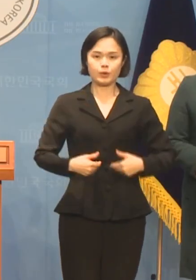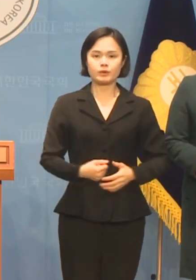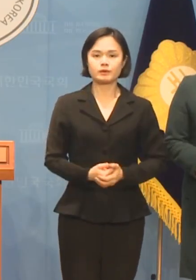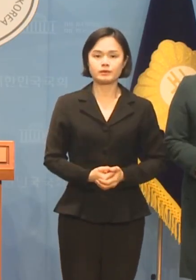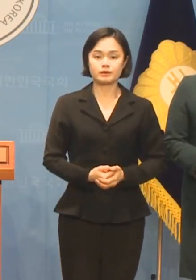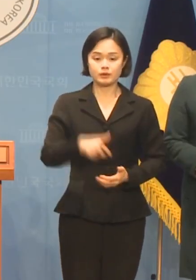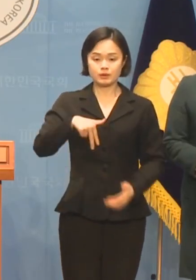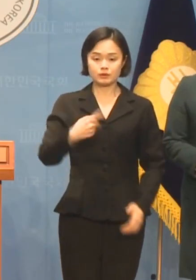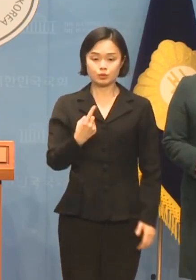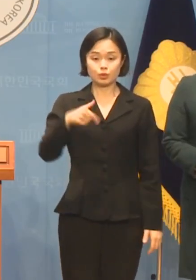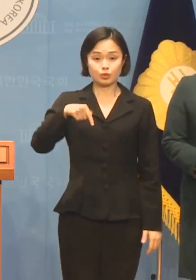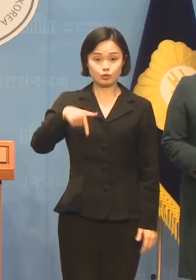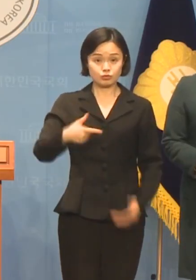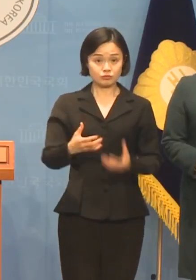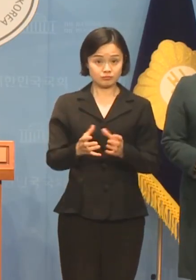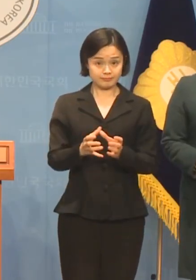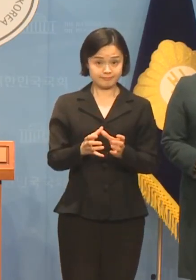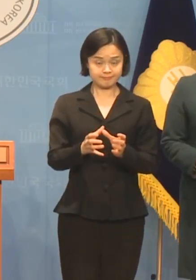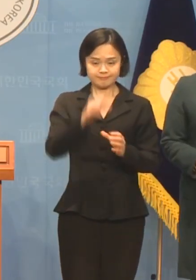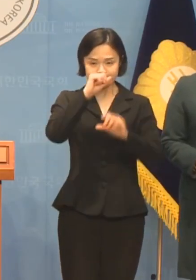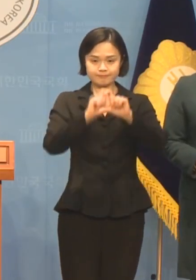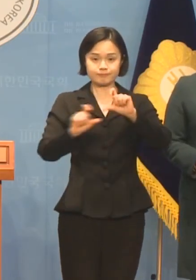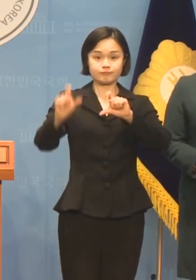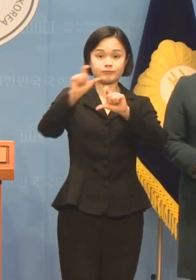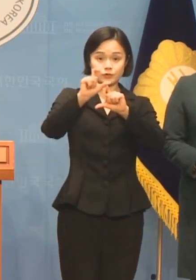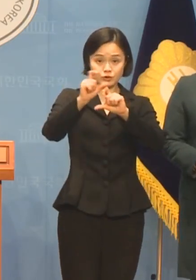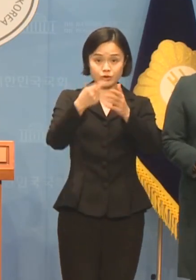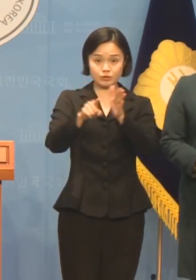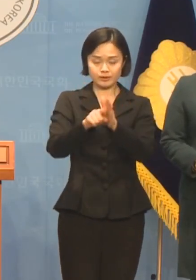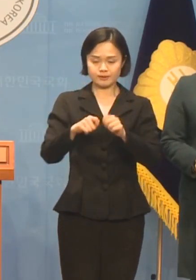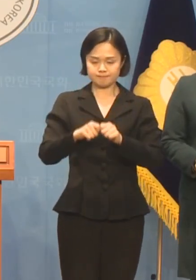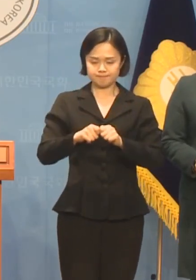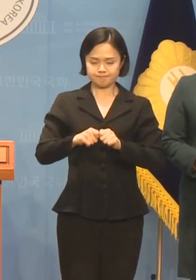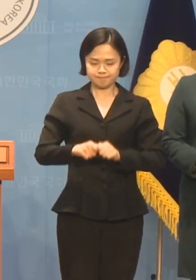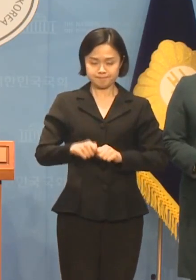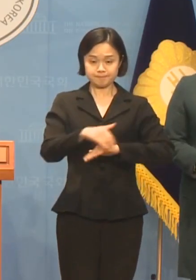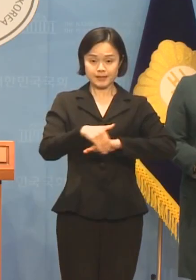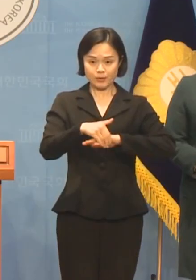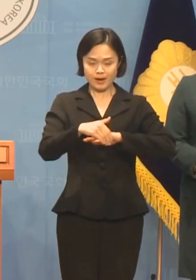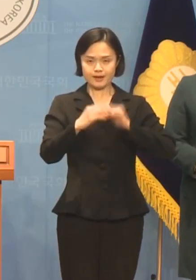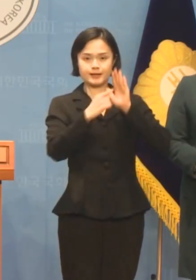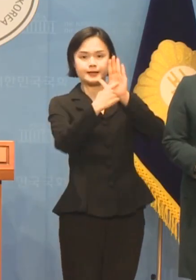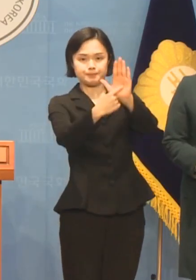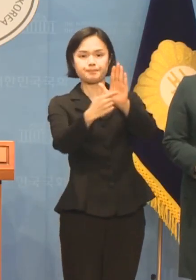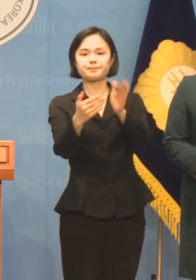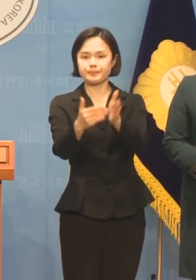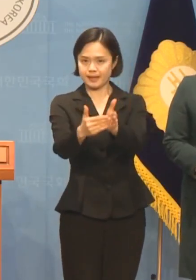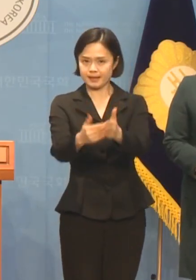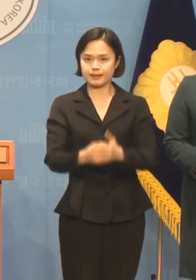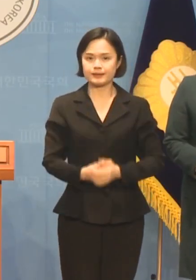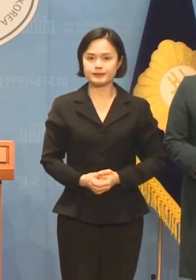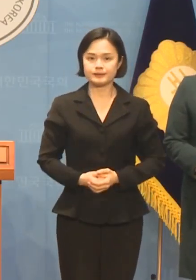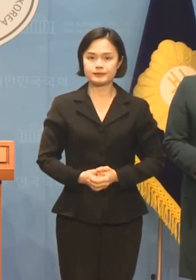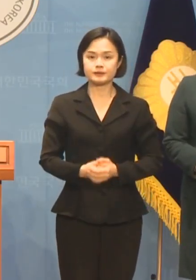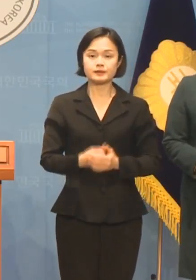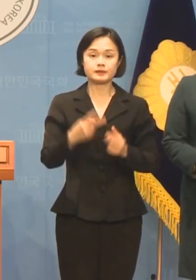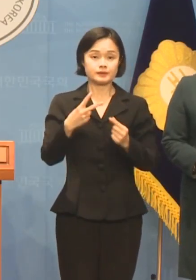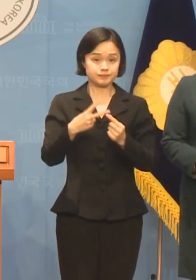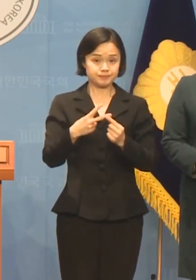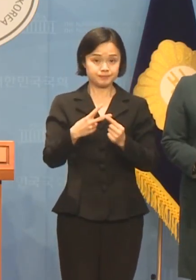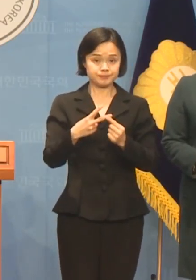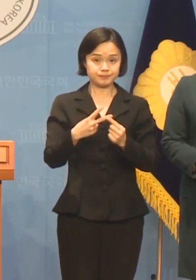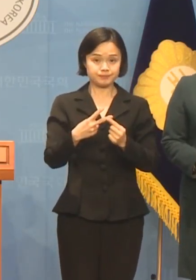이미 추경에 대한 구체적인 제안을 작성해서 국민 여러분께 제시하였습니다. 둘째,